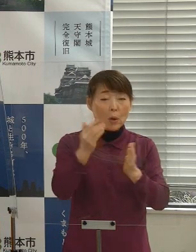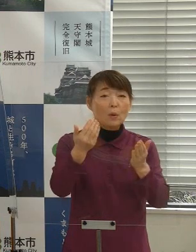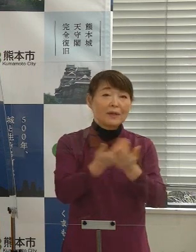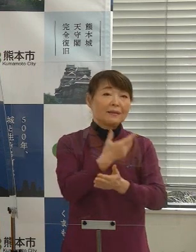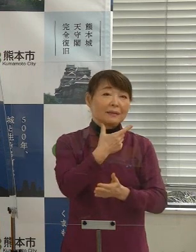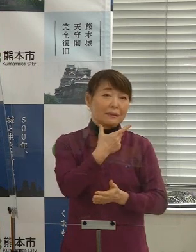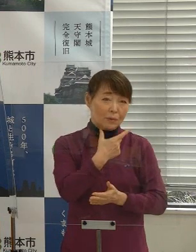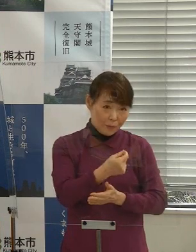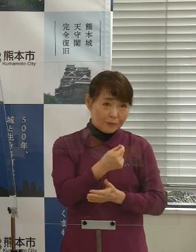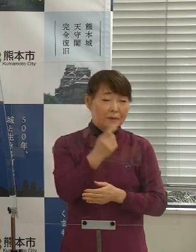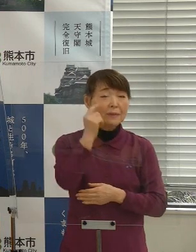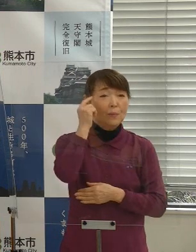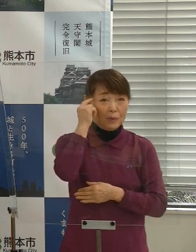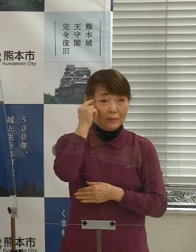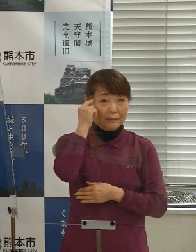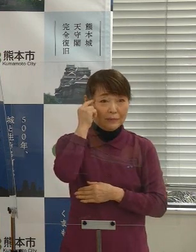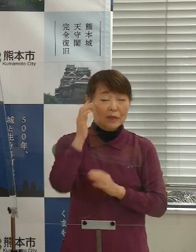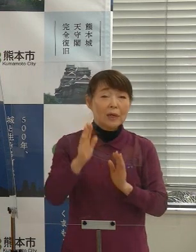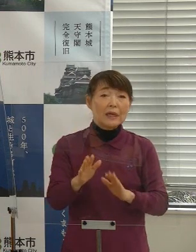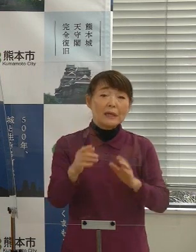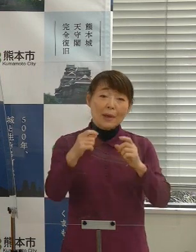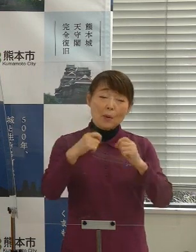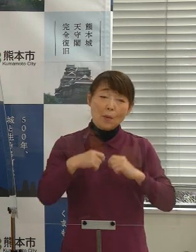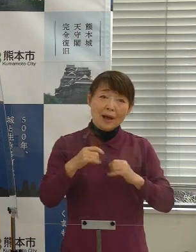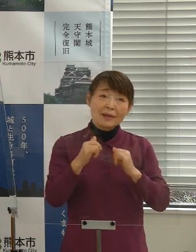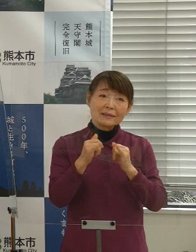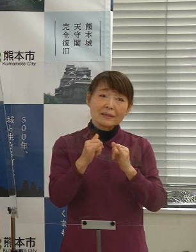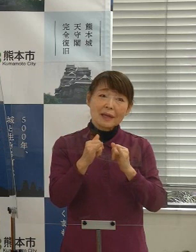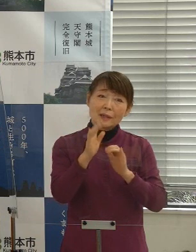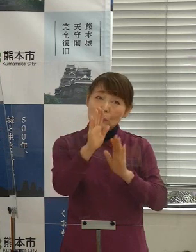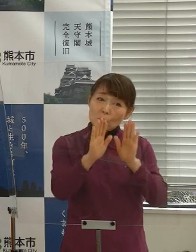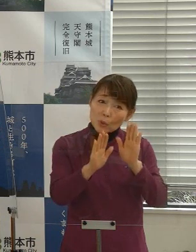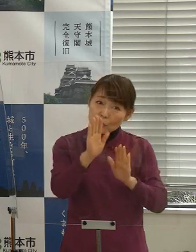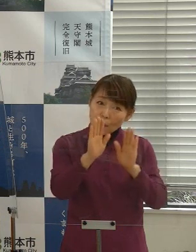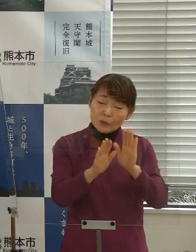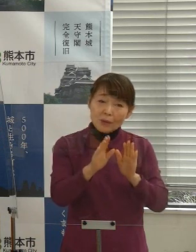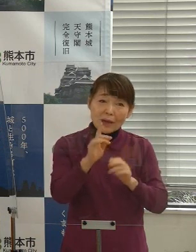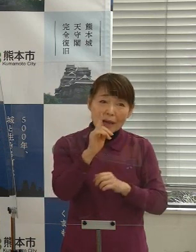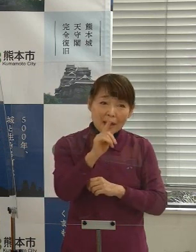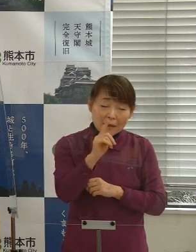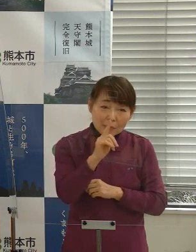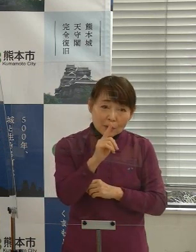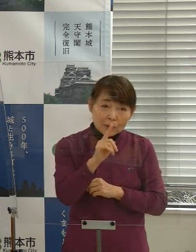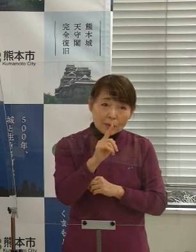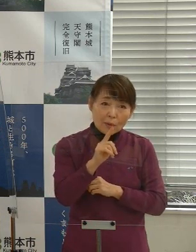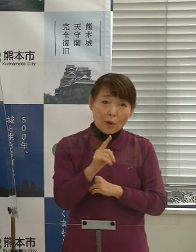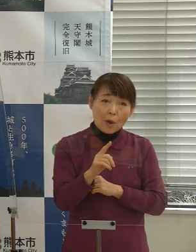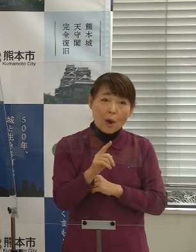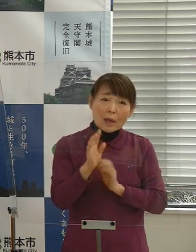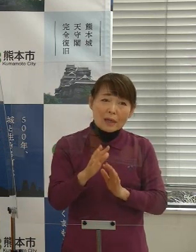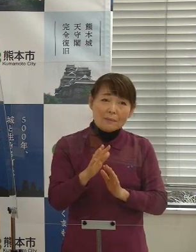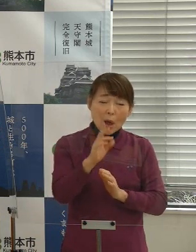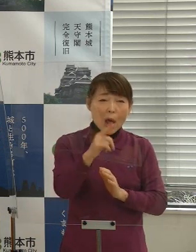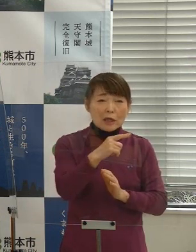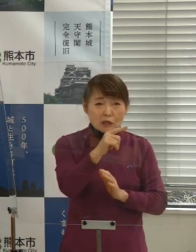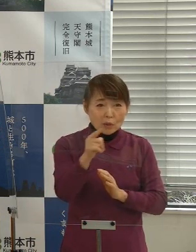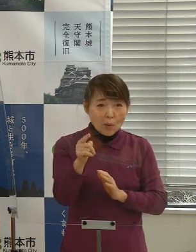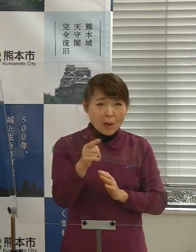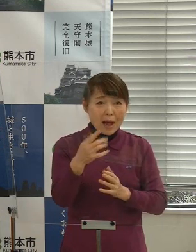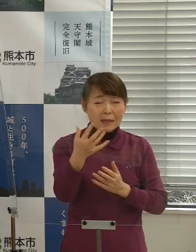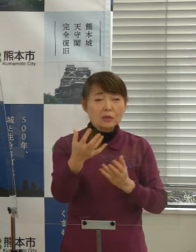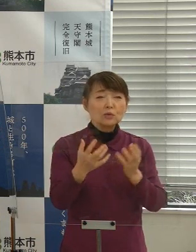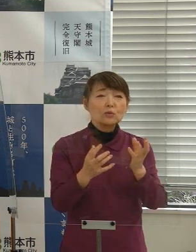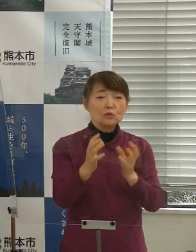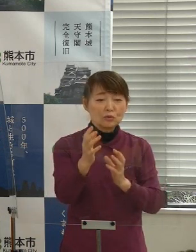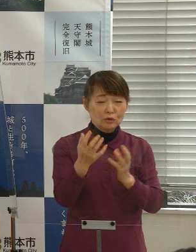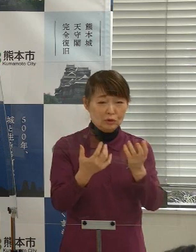今の感染状況からして、そして人流もここ先週今週と非常に増えているんですよね。で、多くの皆